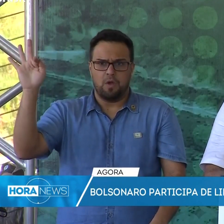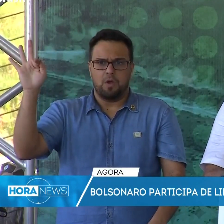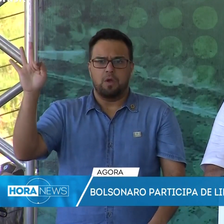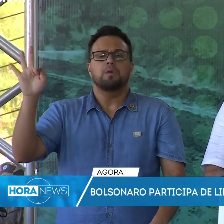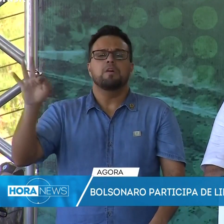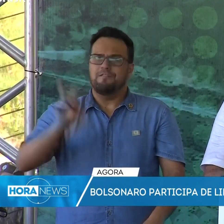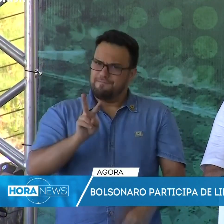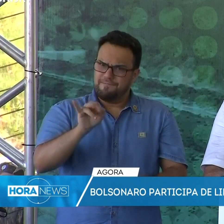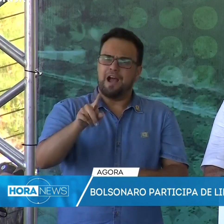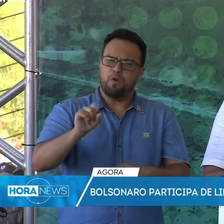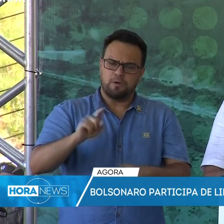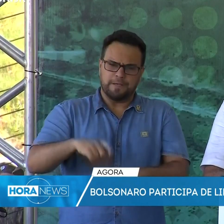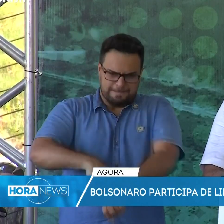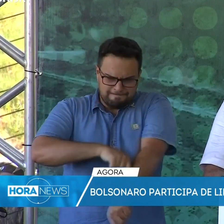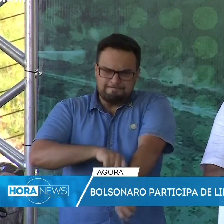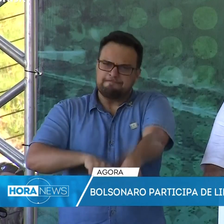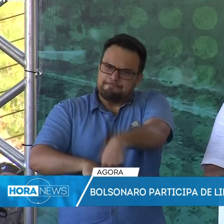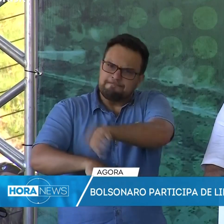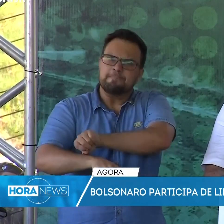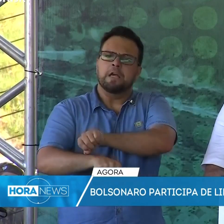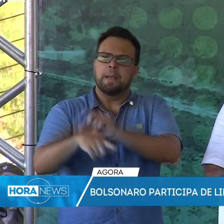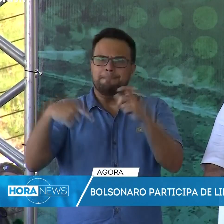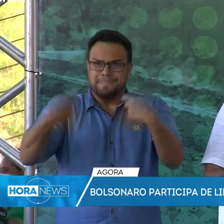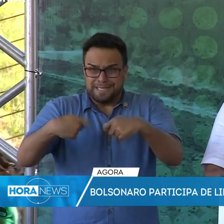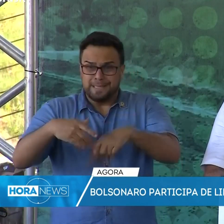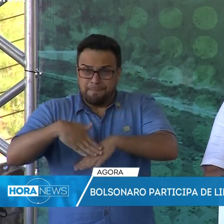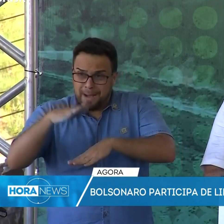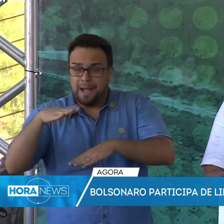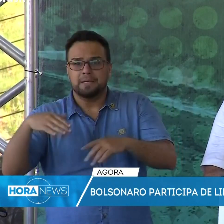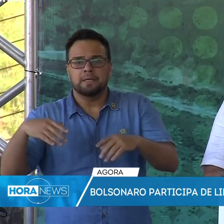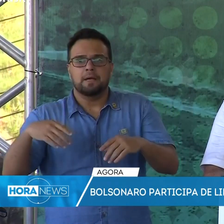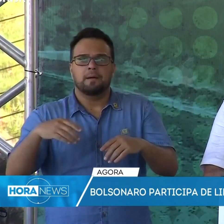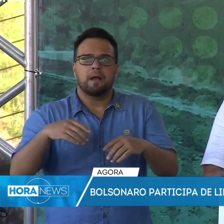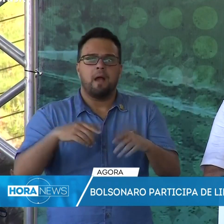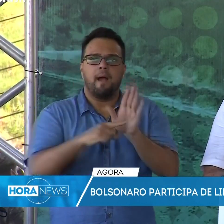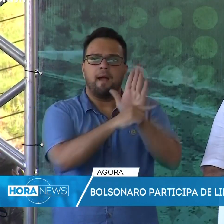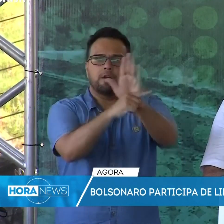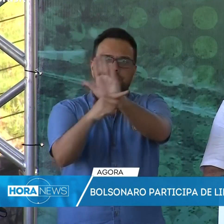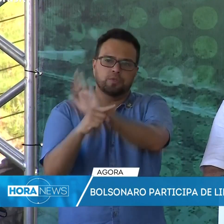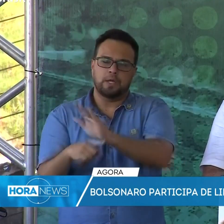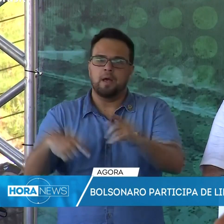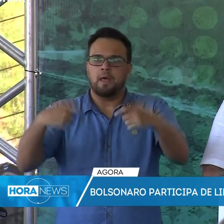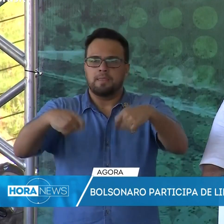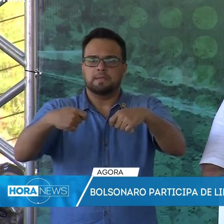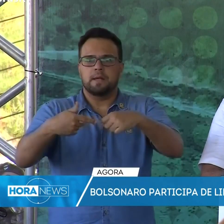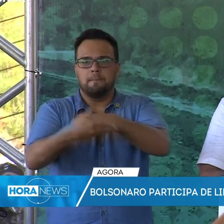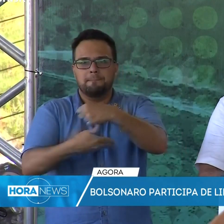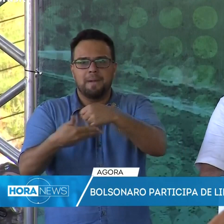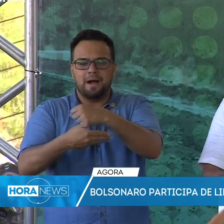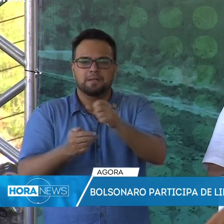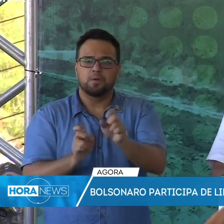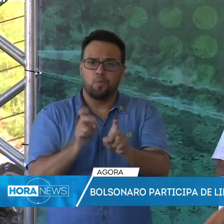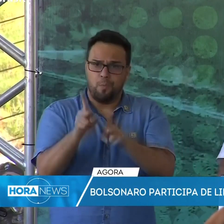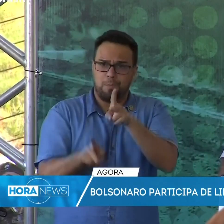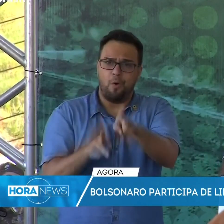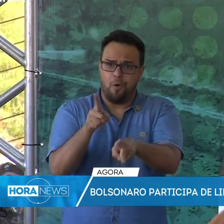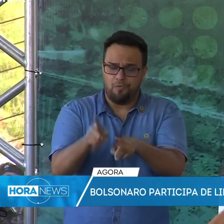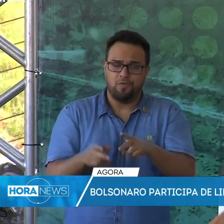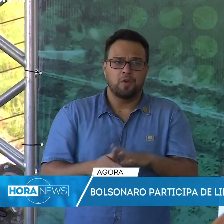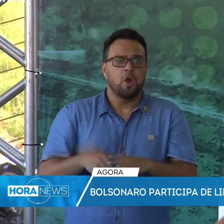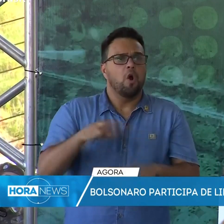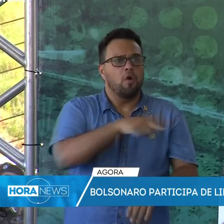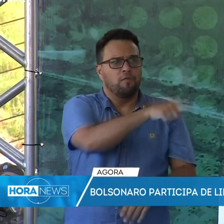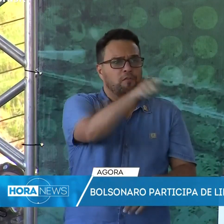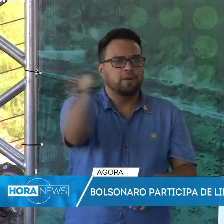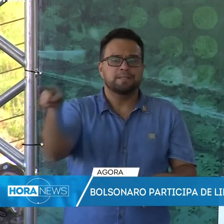pestanejará para destinar recursos para atender às necessidades básicas do seu povo.